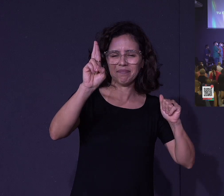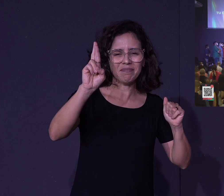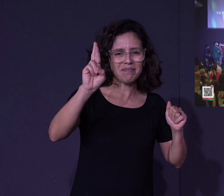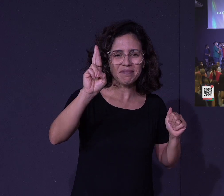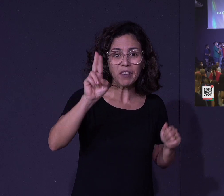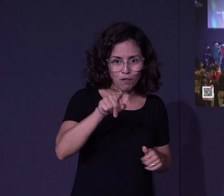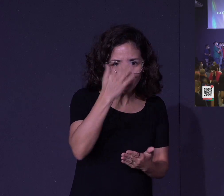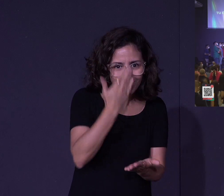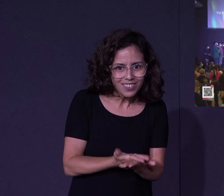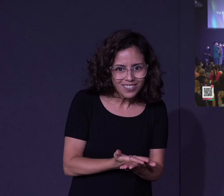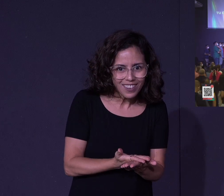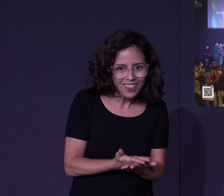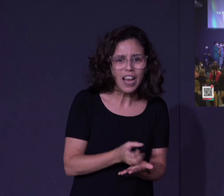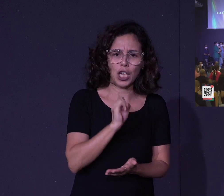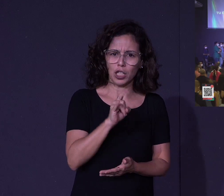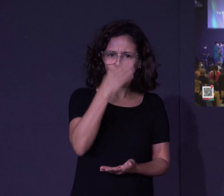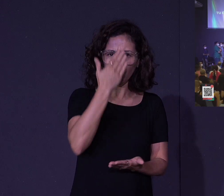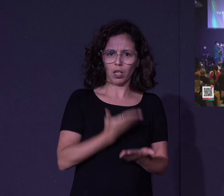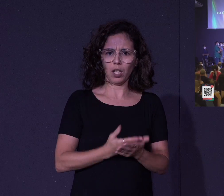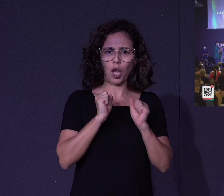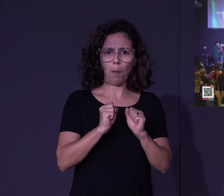Você crê? Se crê, declara.